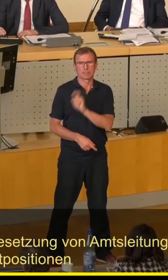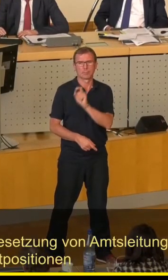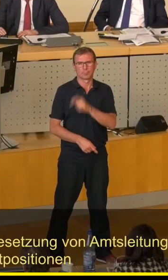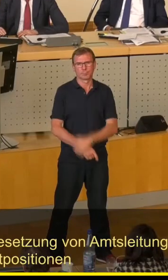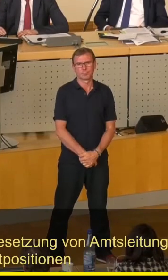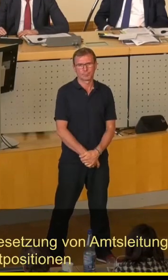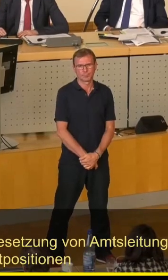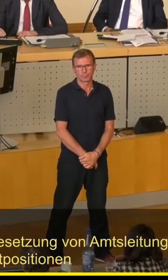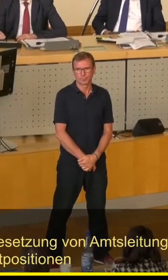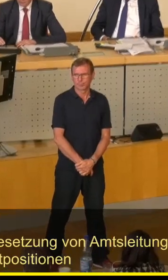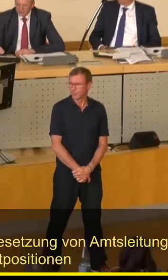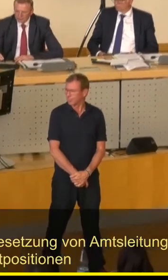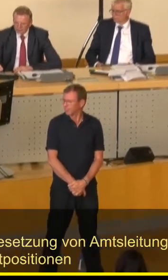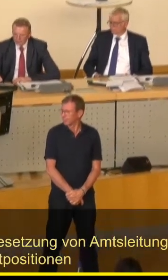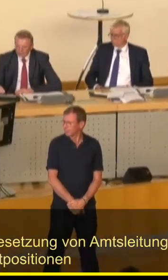Stimmzeichen.